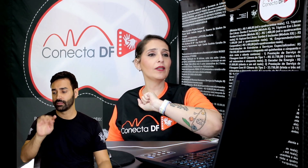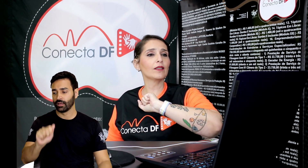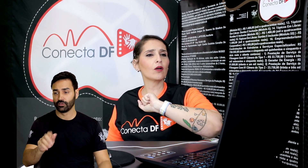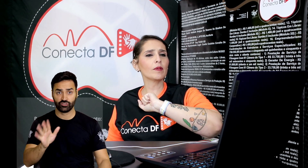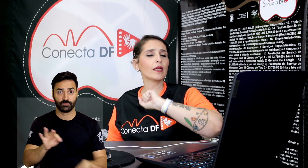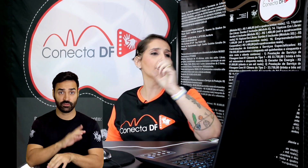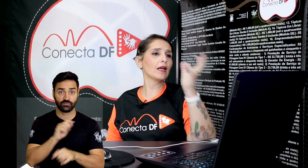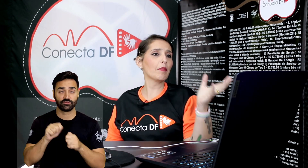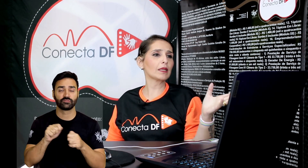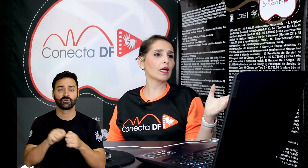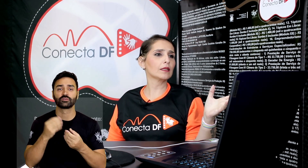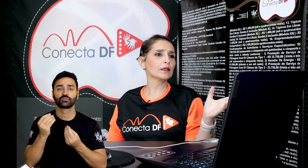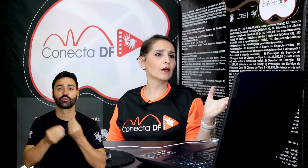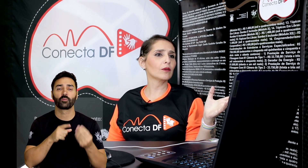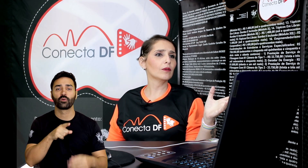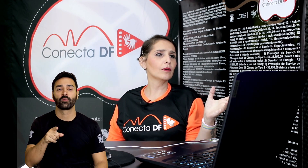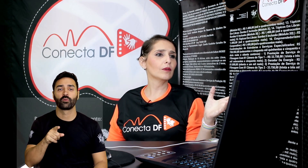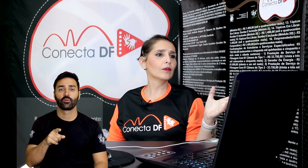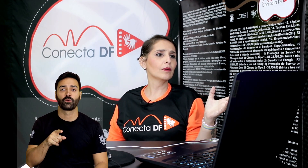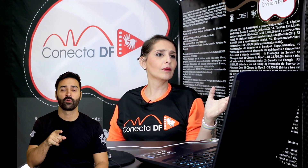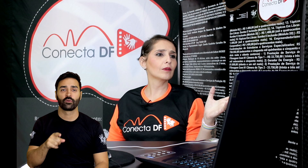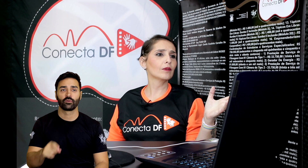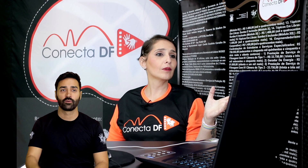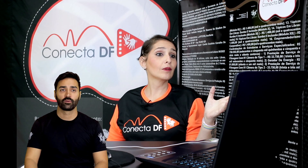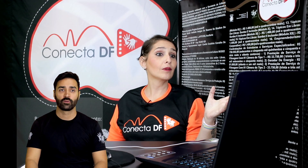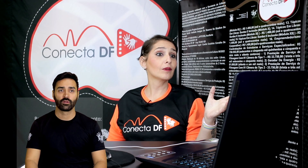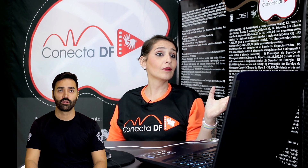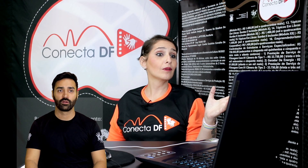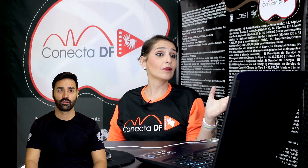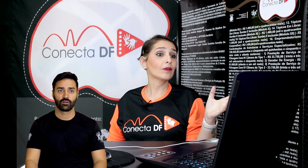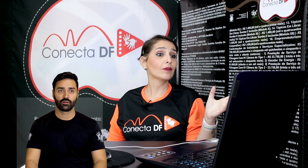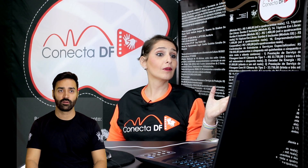batata frita. Como que seria a batata, então?